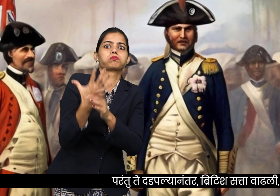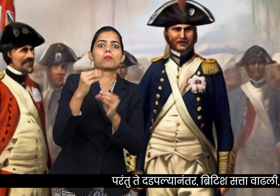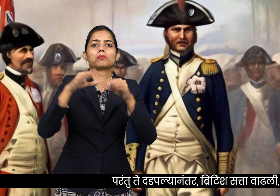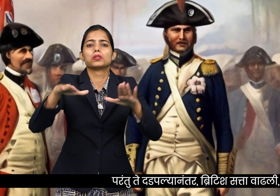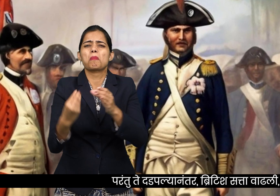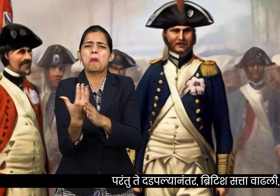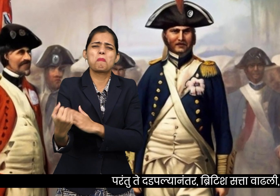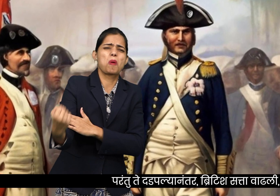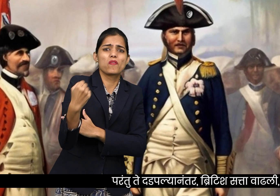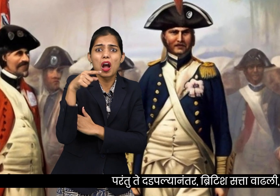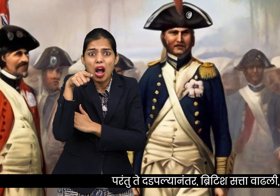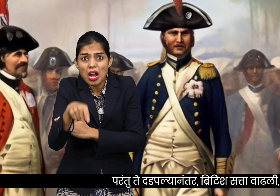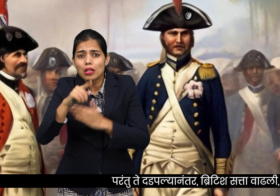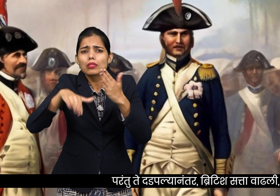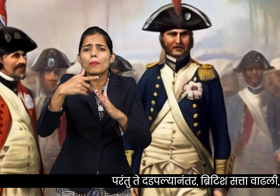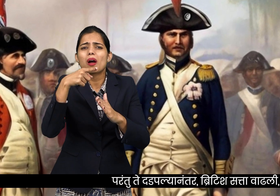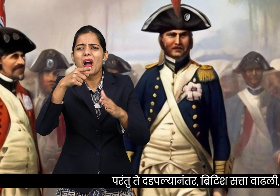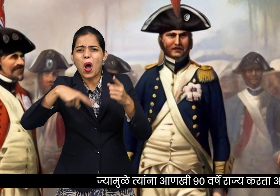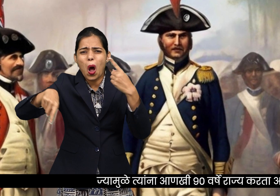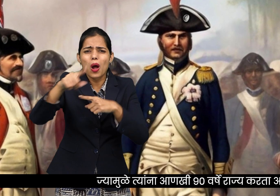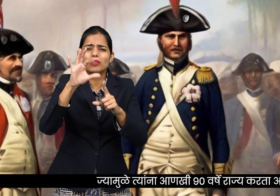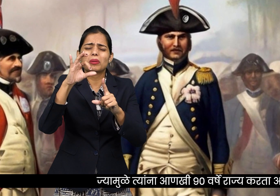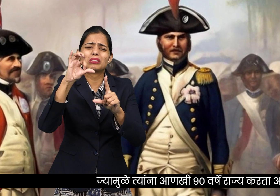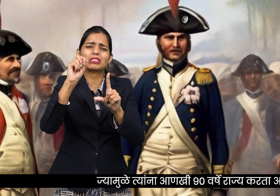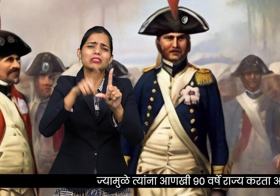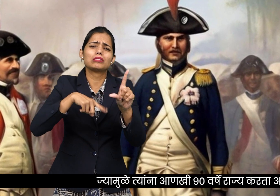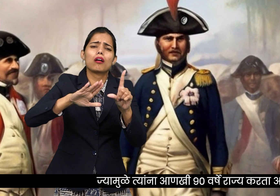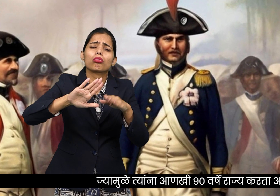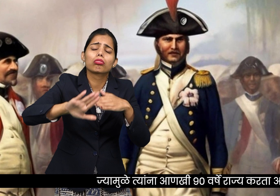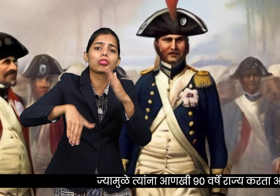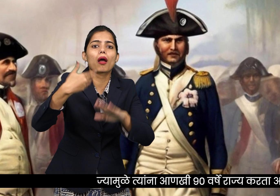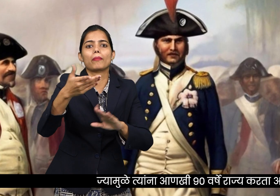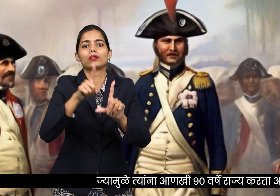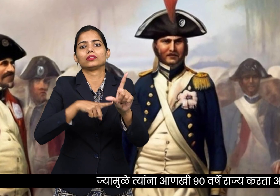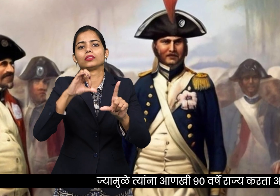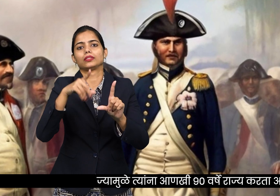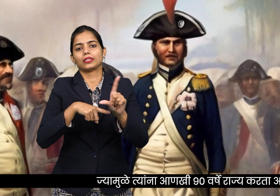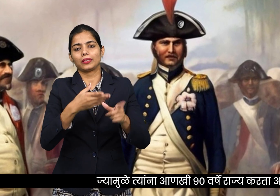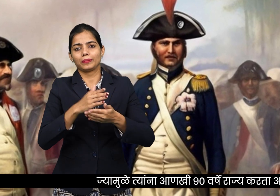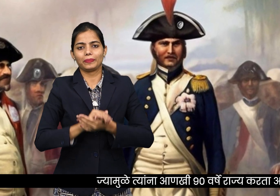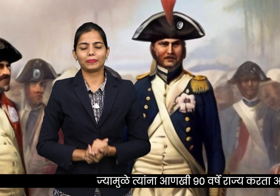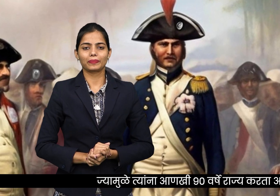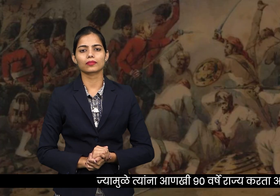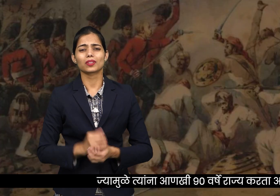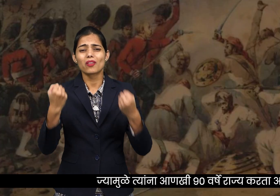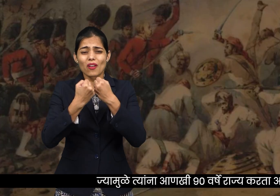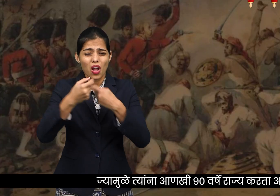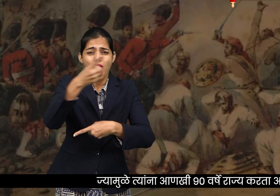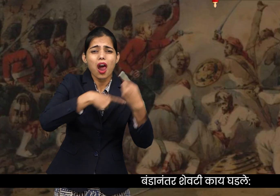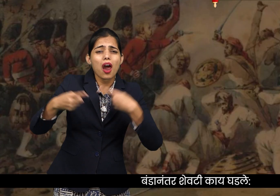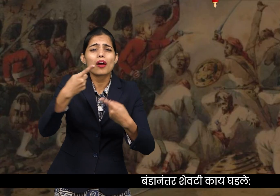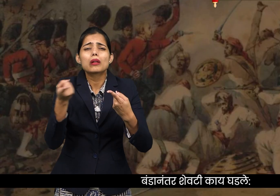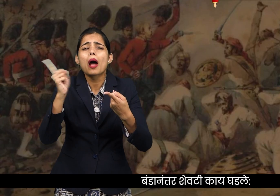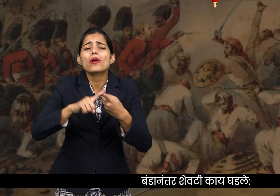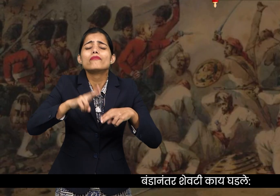दडपल्यानंतर ब्रिटिश सत्ता वाढली, ज्यामुळे त्यांना आणखी 90 वर्ष राज्य करता